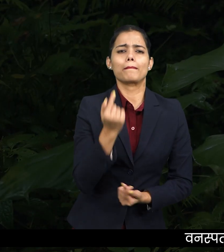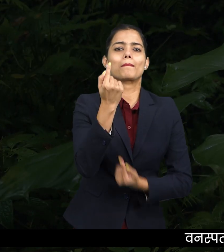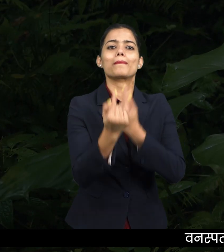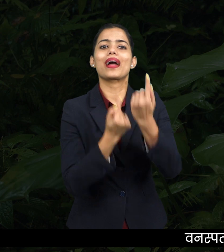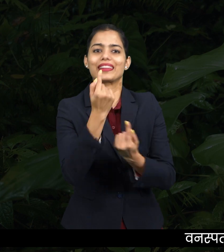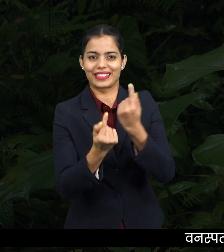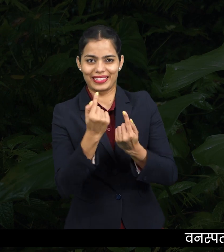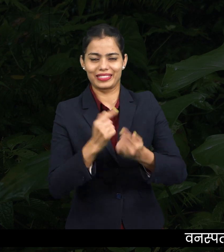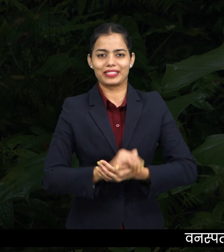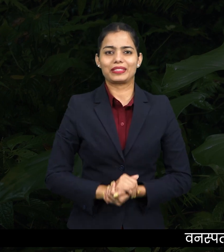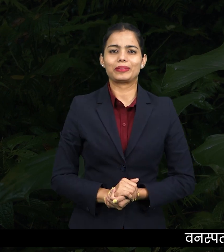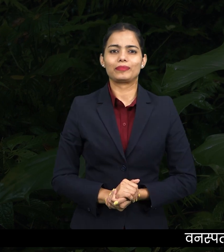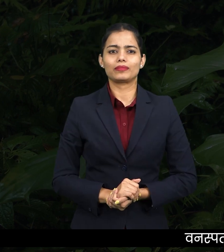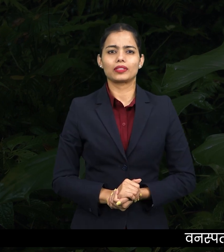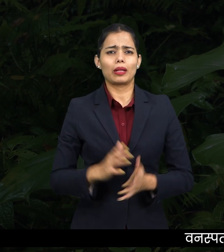वनस्पतींची वैशिष्ट्ये.